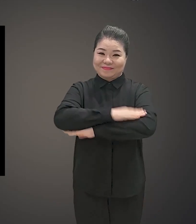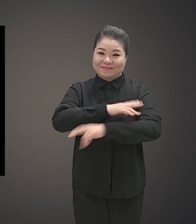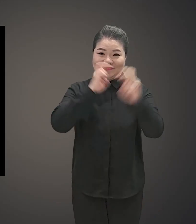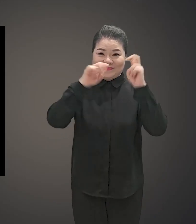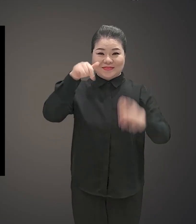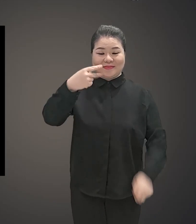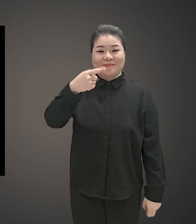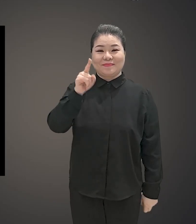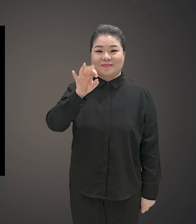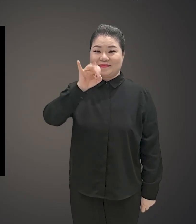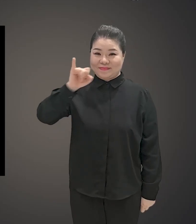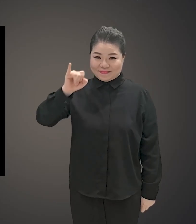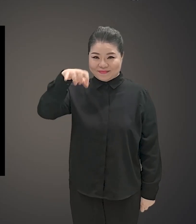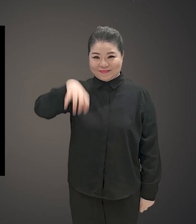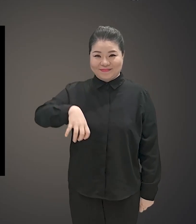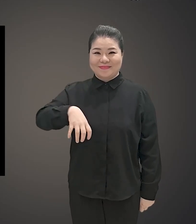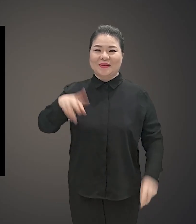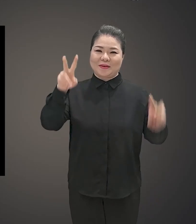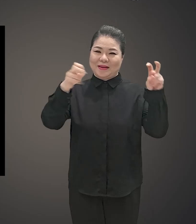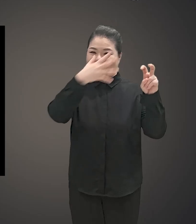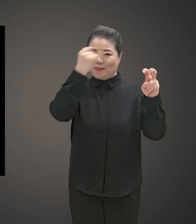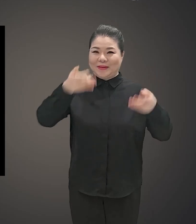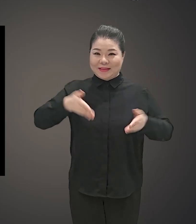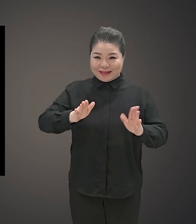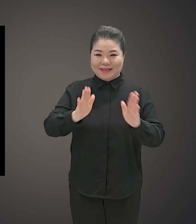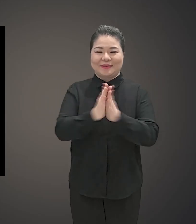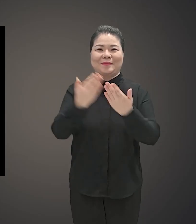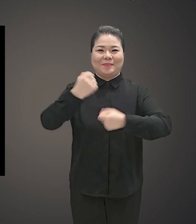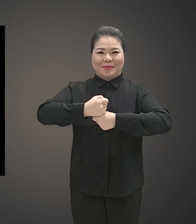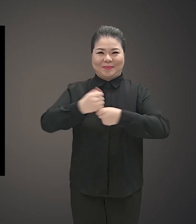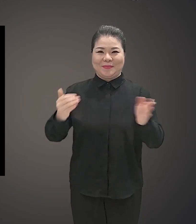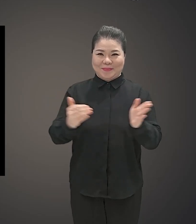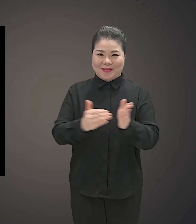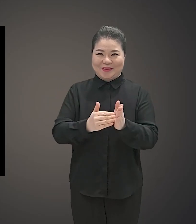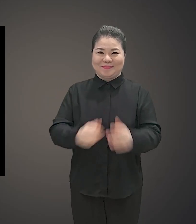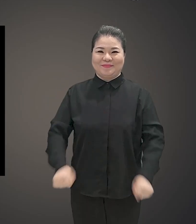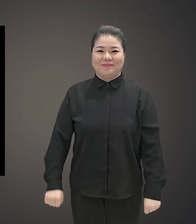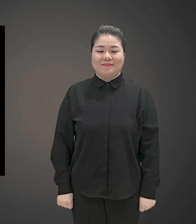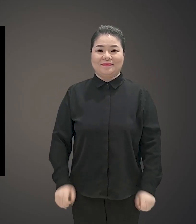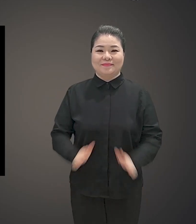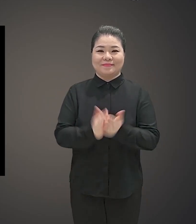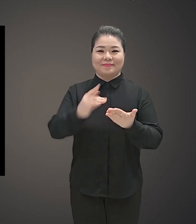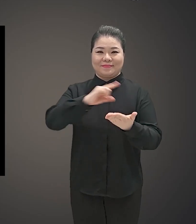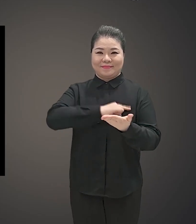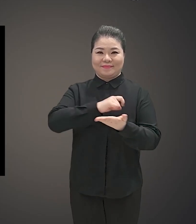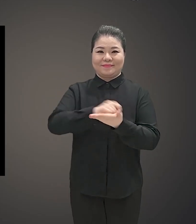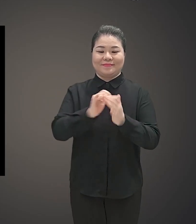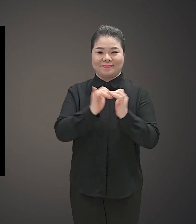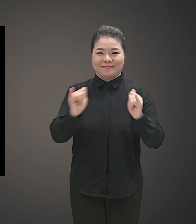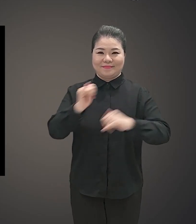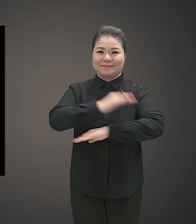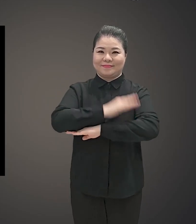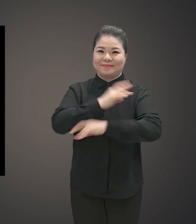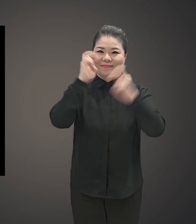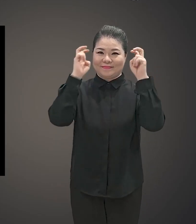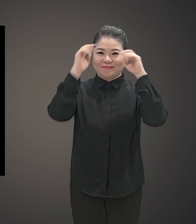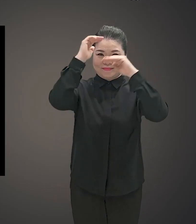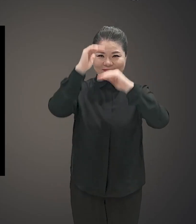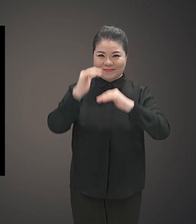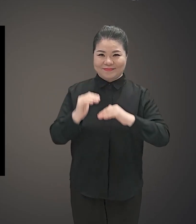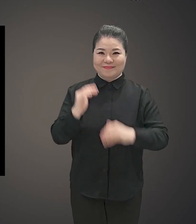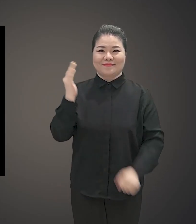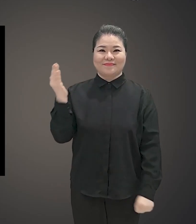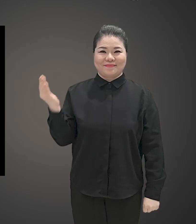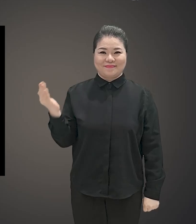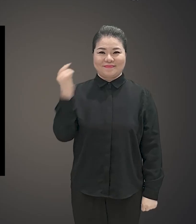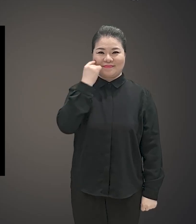그랑아리에서 할매의 탄생이 출간되었습니다 도서명 할매의 탄생 저자